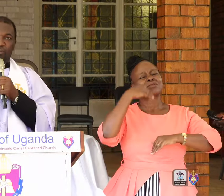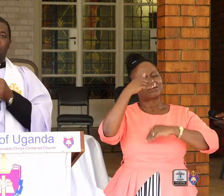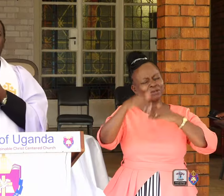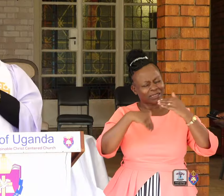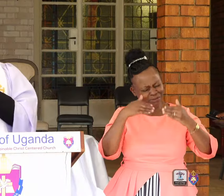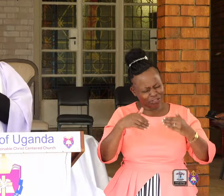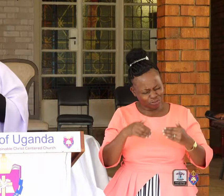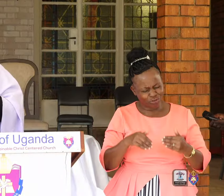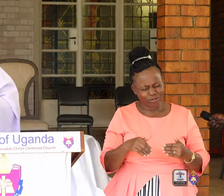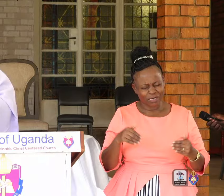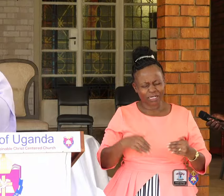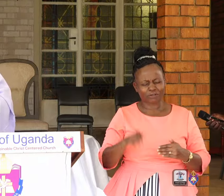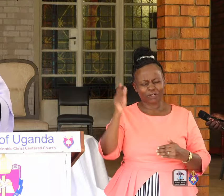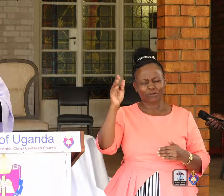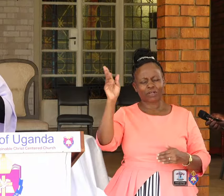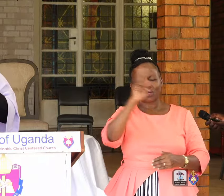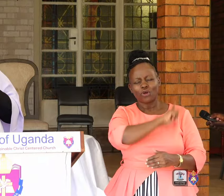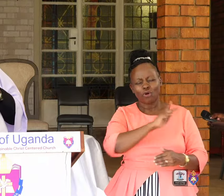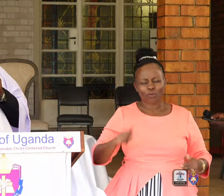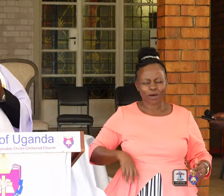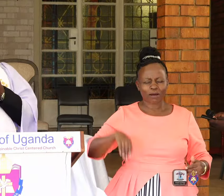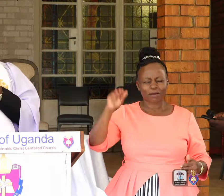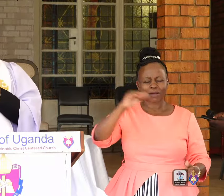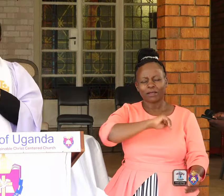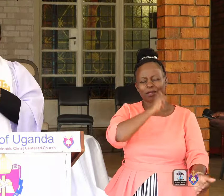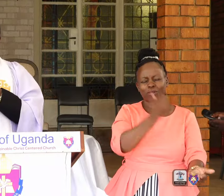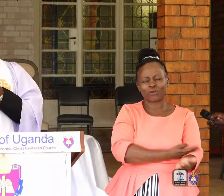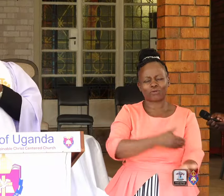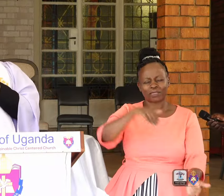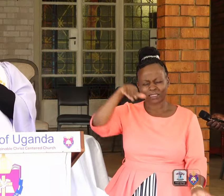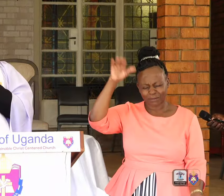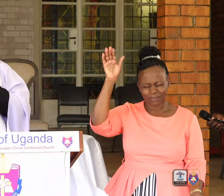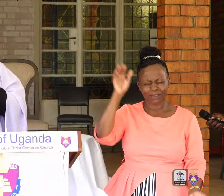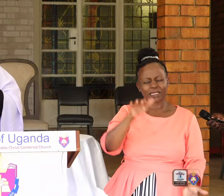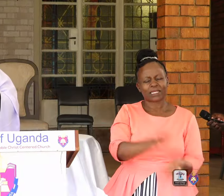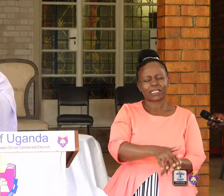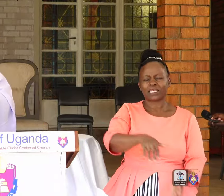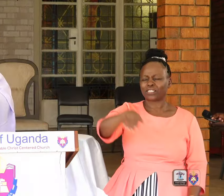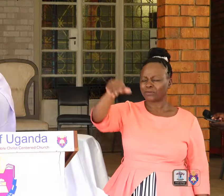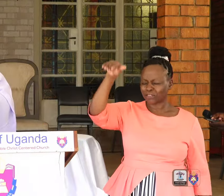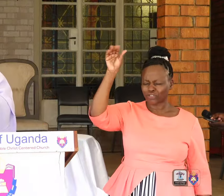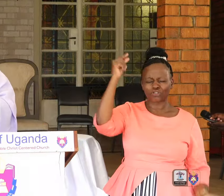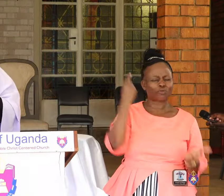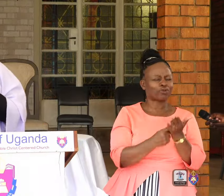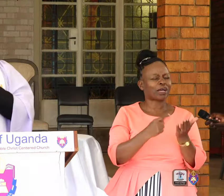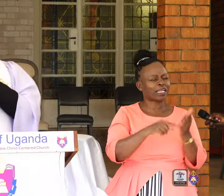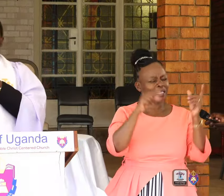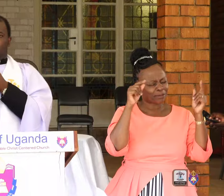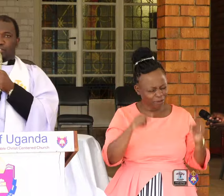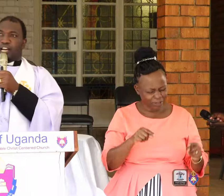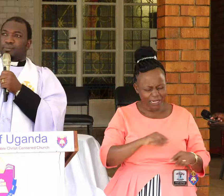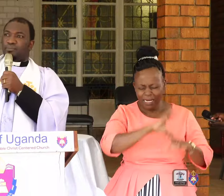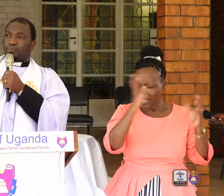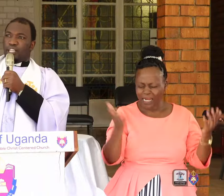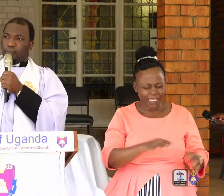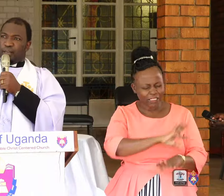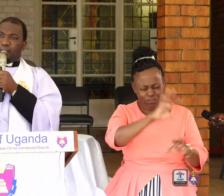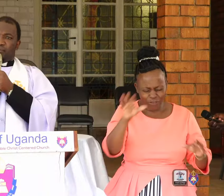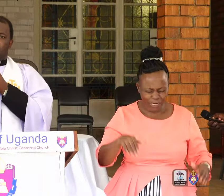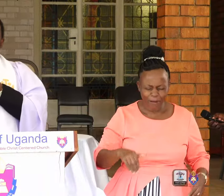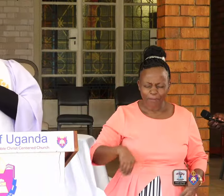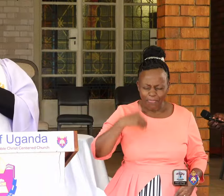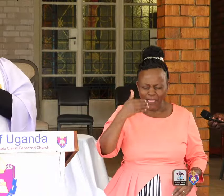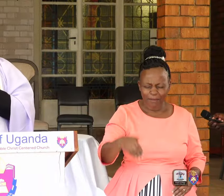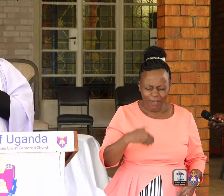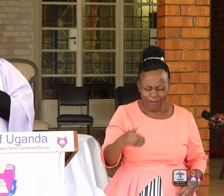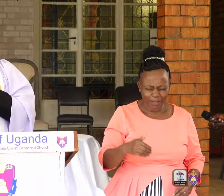gwe. Obwakabaka bubwo, n'obuyinza bubwo, n'ekitiibwa kikyo mu Uganda muno, n'ensi zonna. Emirembe